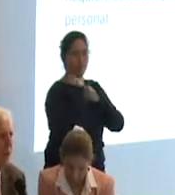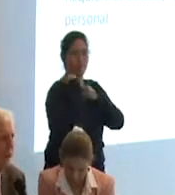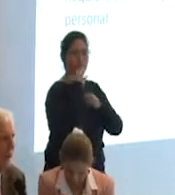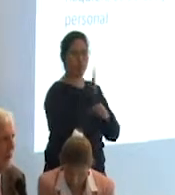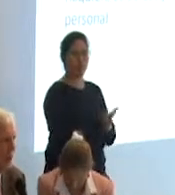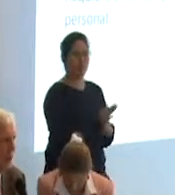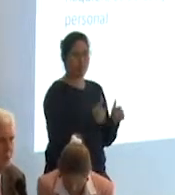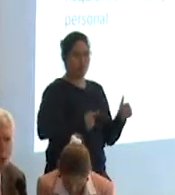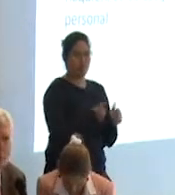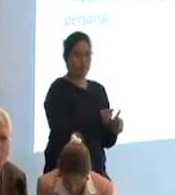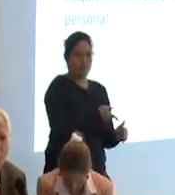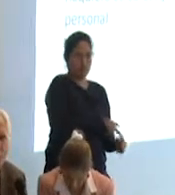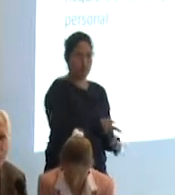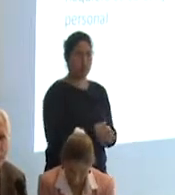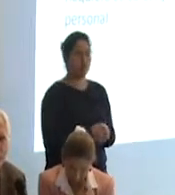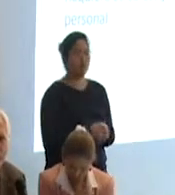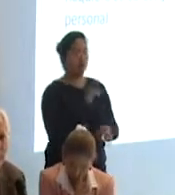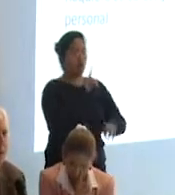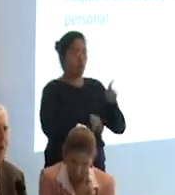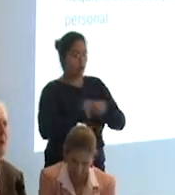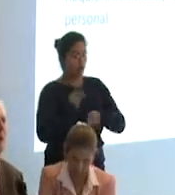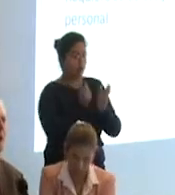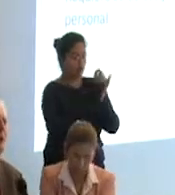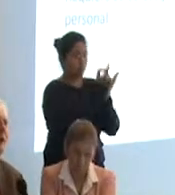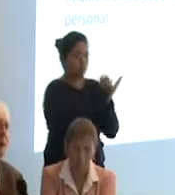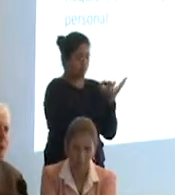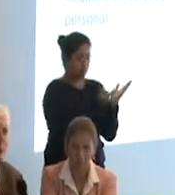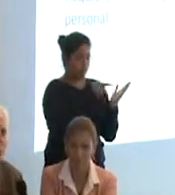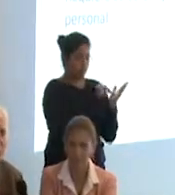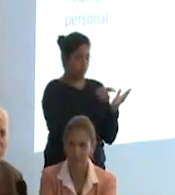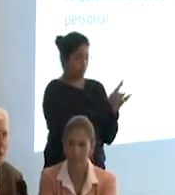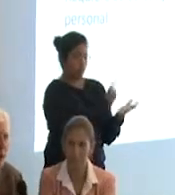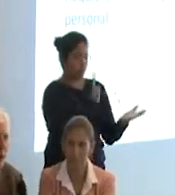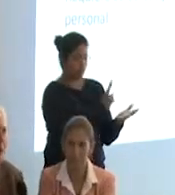algunas encuestas dicen los docentes